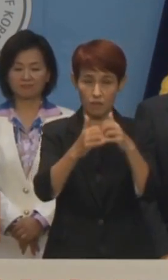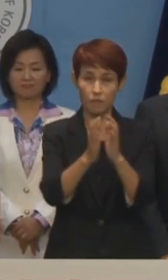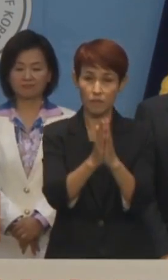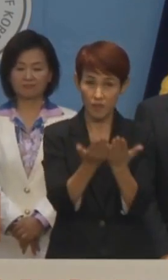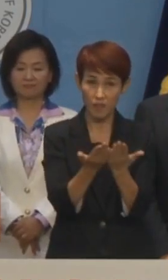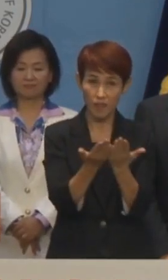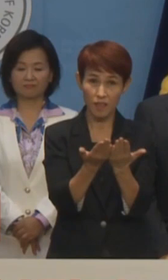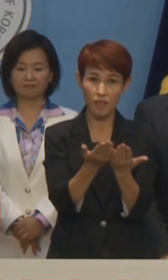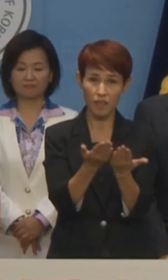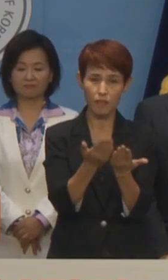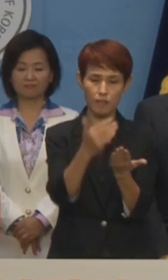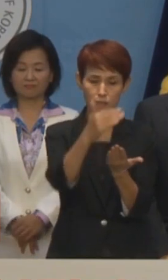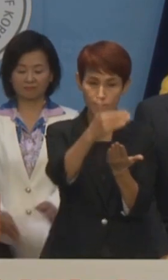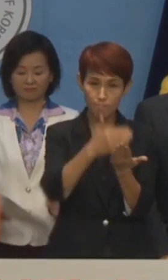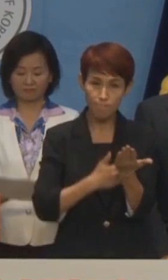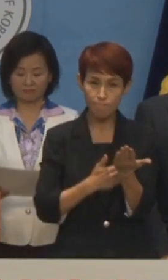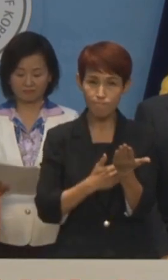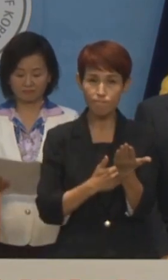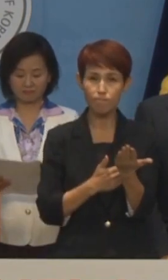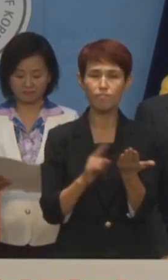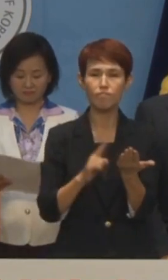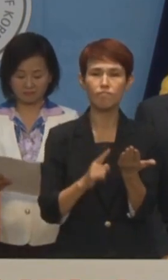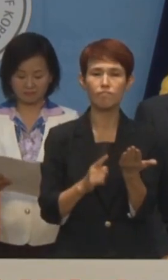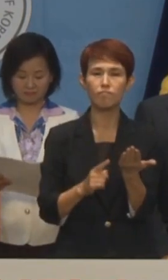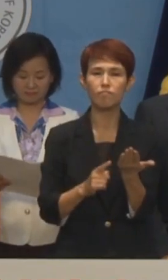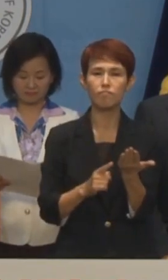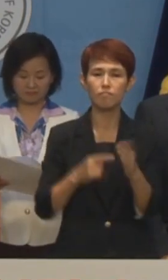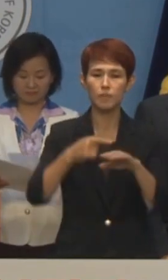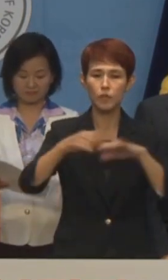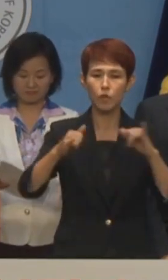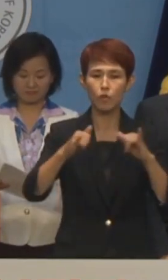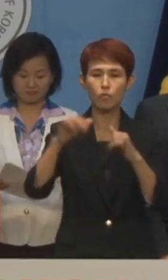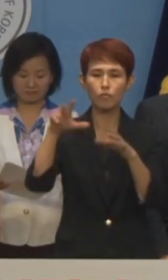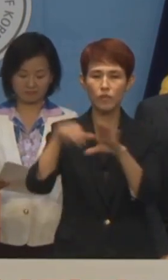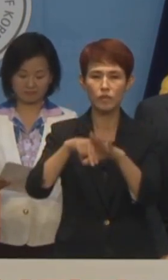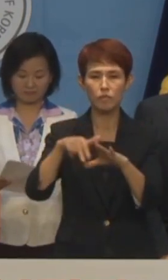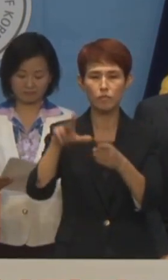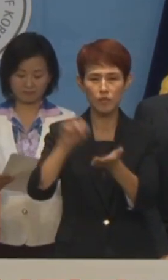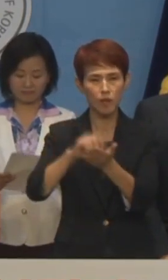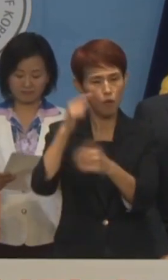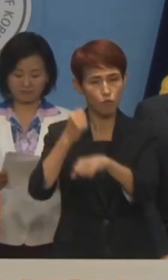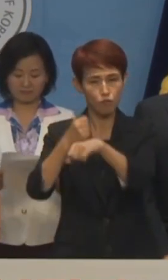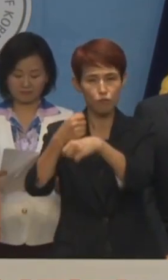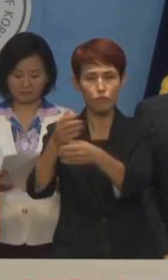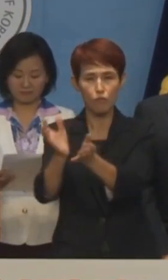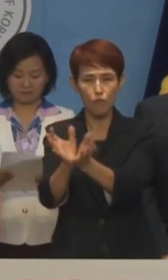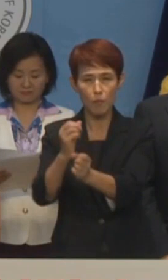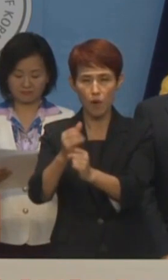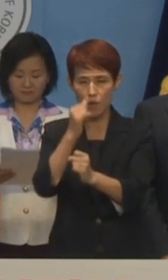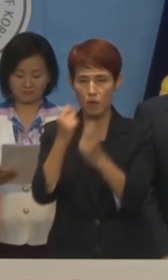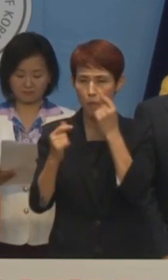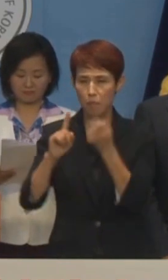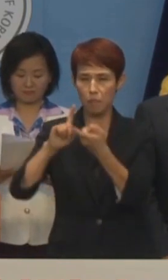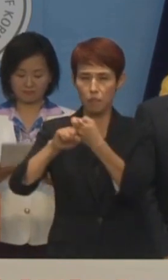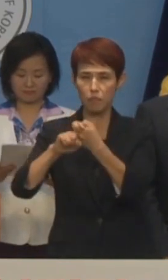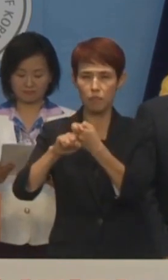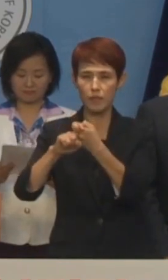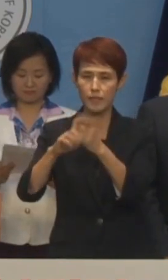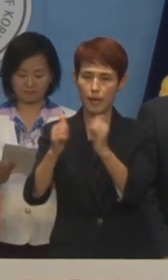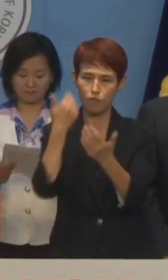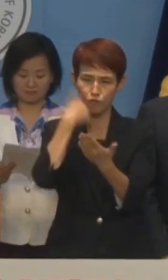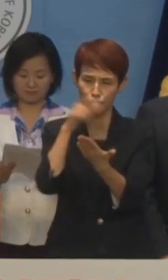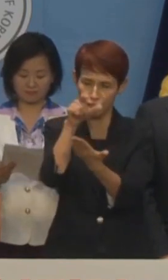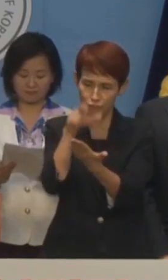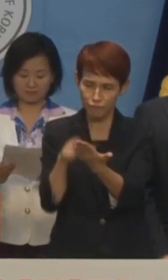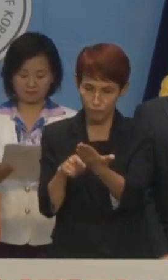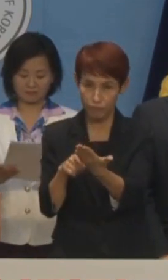건국과 친일 논쟁에 관한 오해와 진실에서는 민족문제연구소가 발간한 친일 인명사전에 대해 친일 행위자의 역사적 공과를 따지지 않고